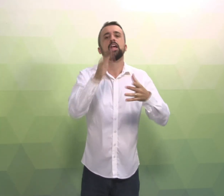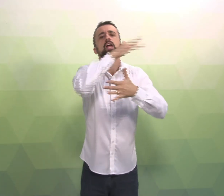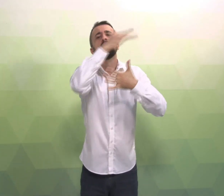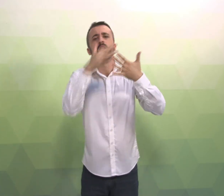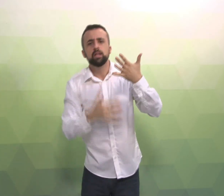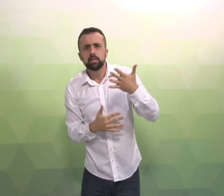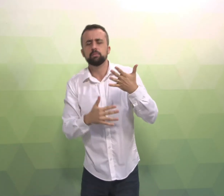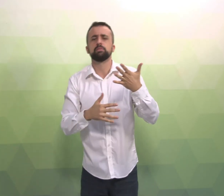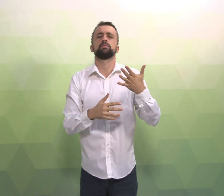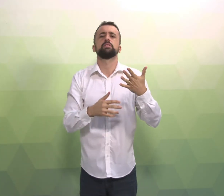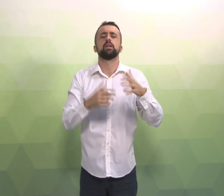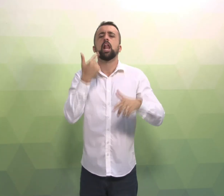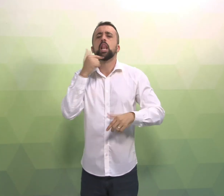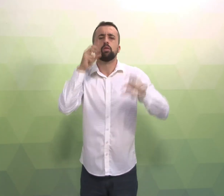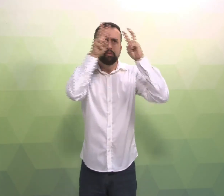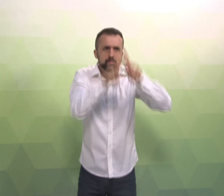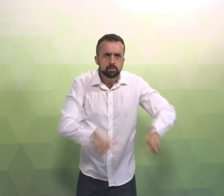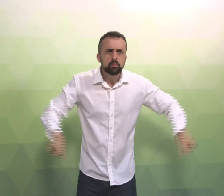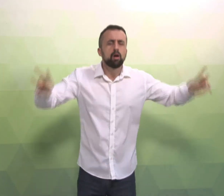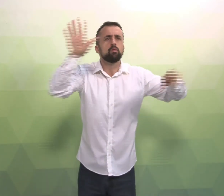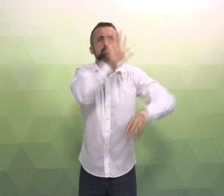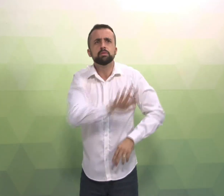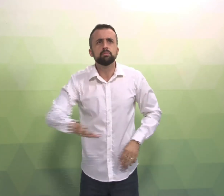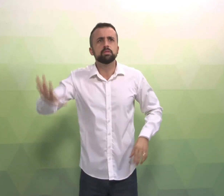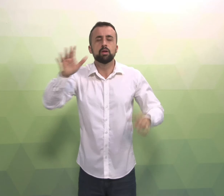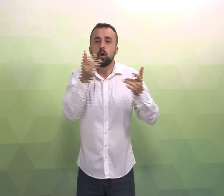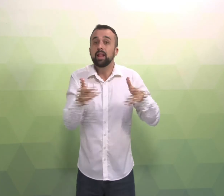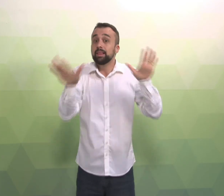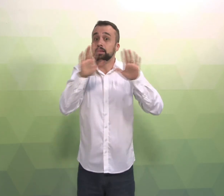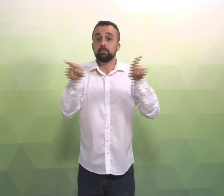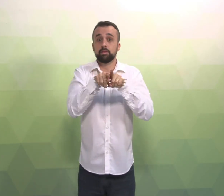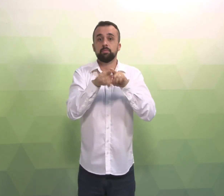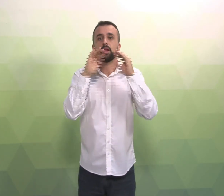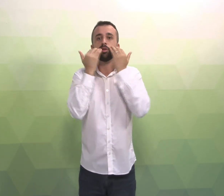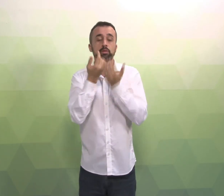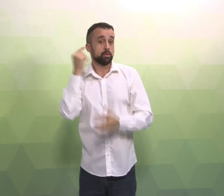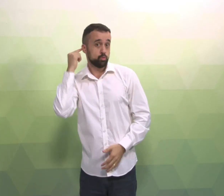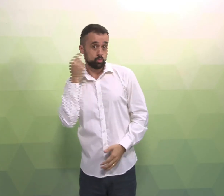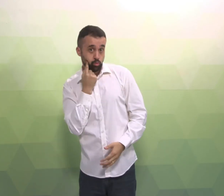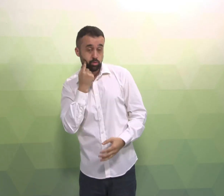Libras enquanto língua visual, espacial e natural da comunidade surda.